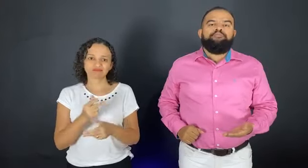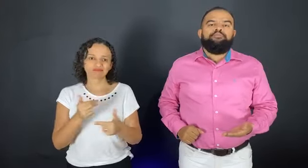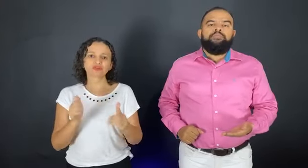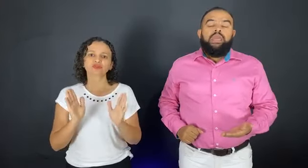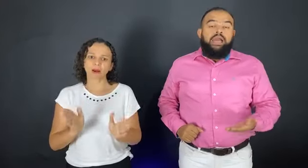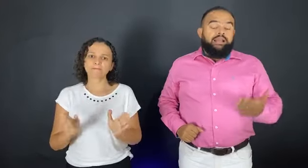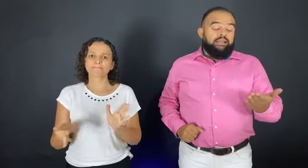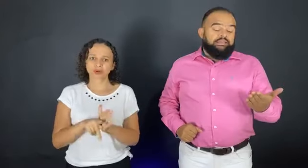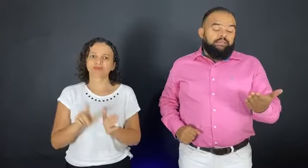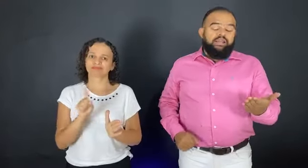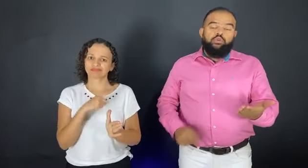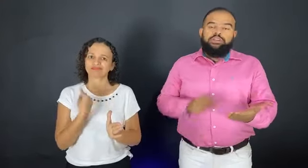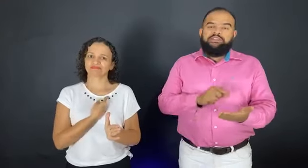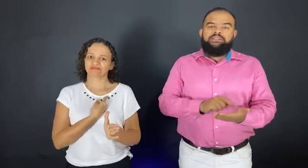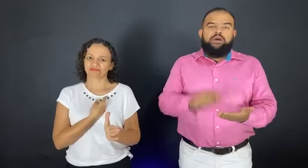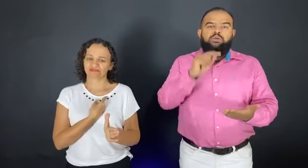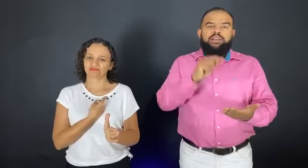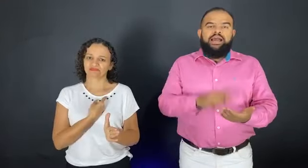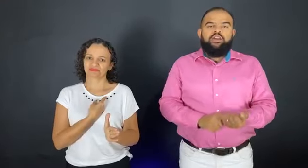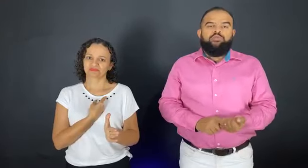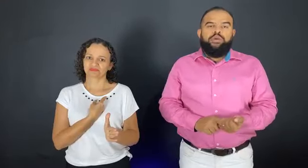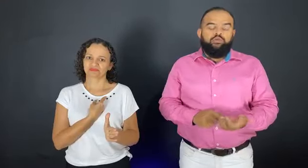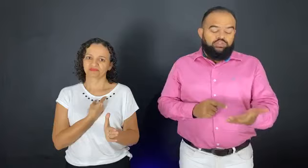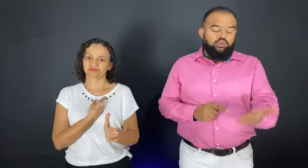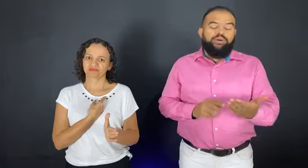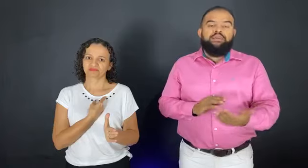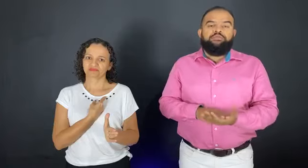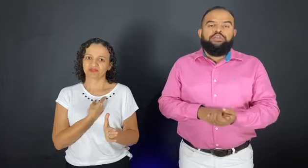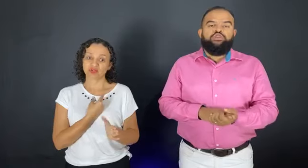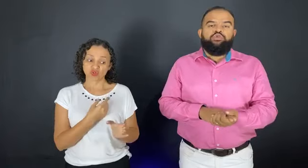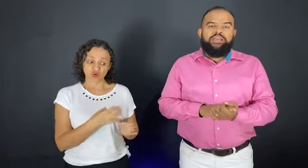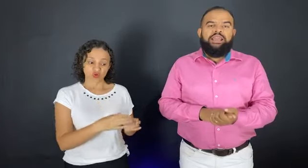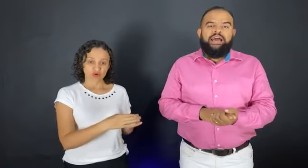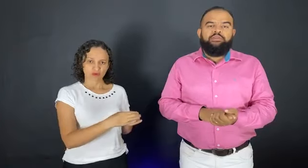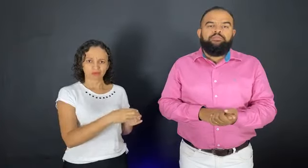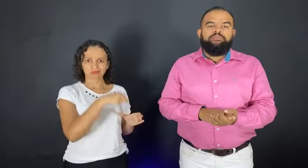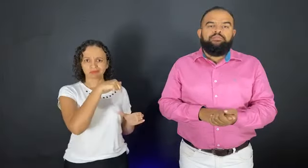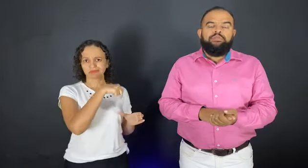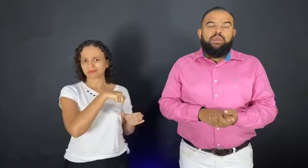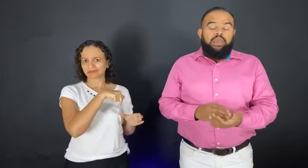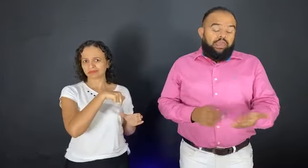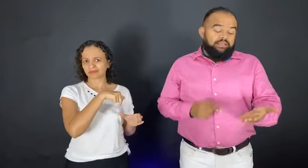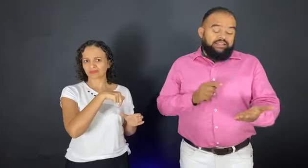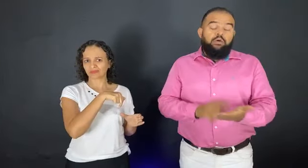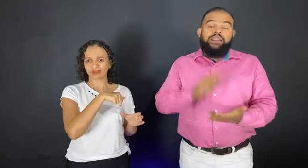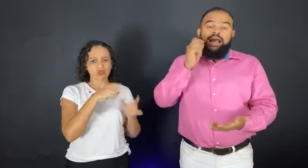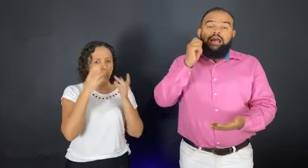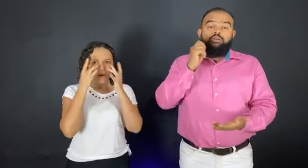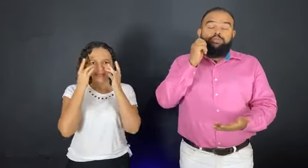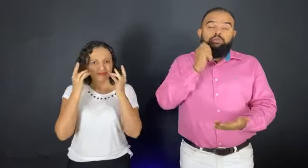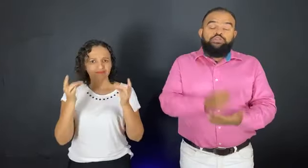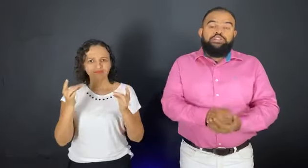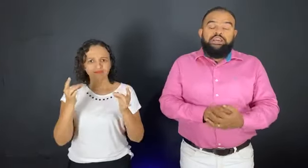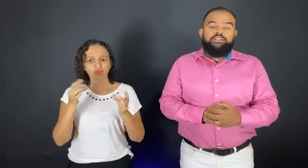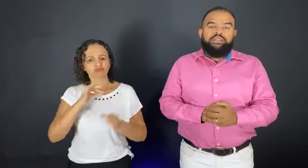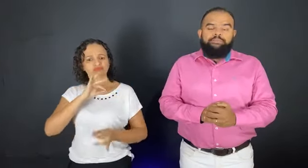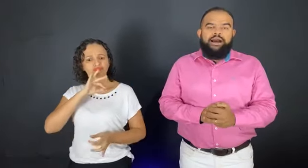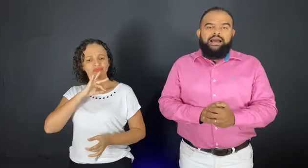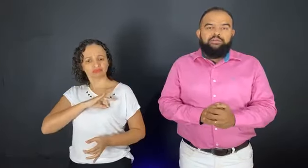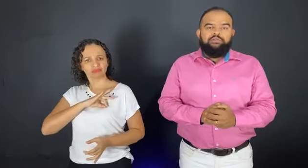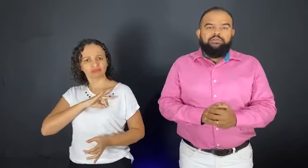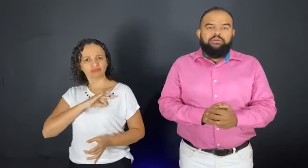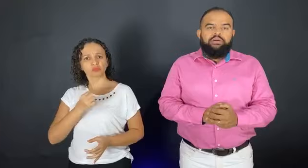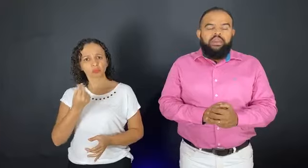mão. Aqueles trabalhadores não olharam pelo seu benefício do salário. Eles não olharam pelo dia